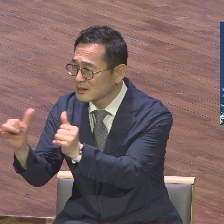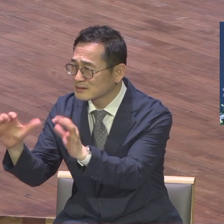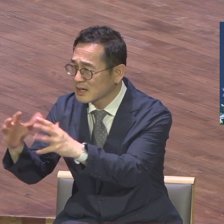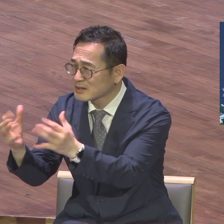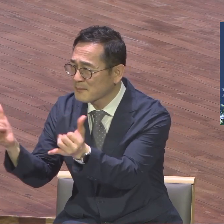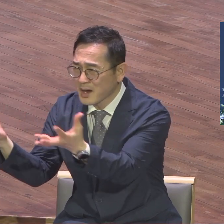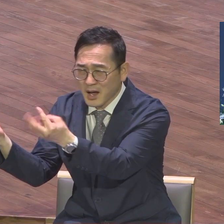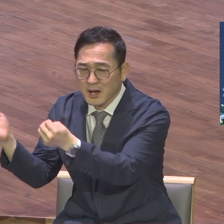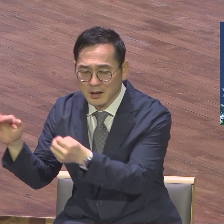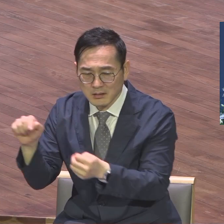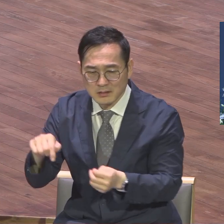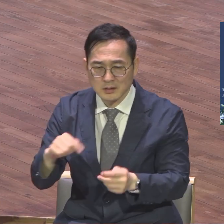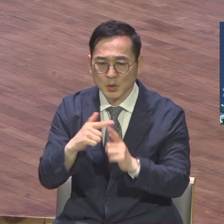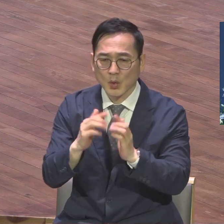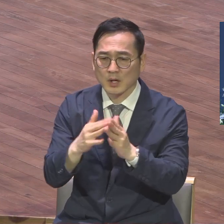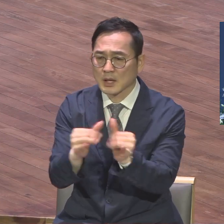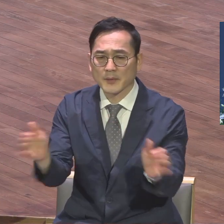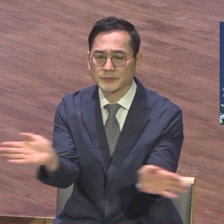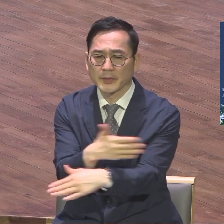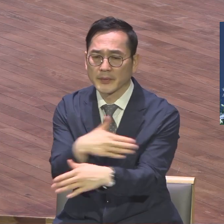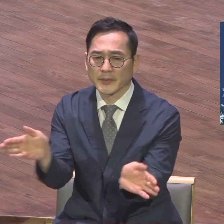지금 우리 교단만 보더라도